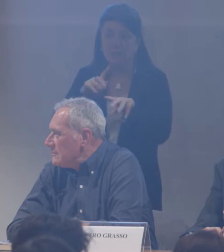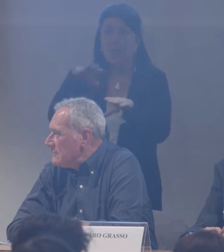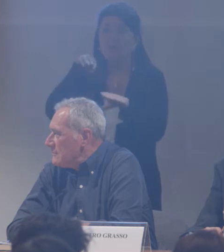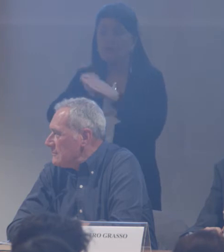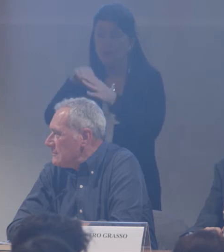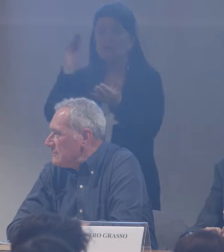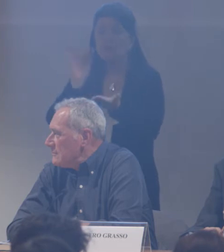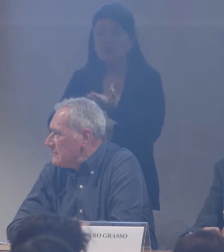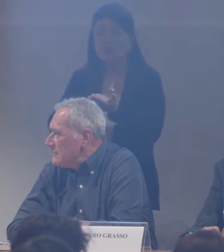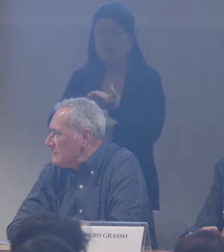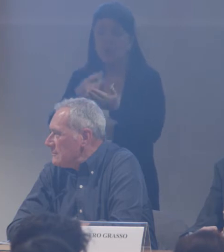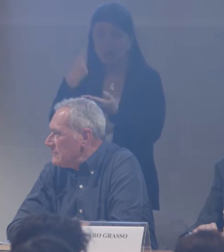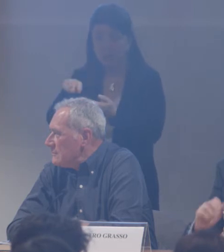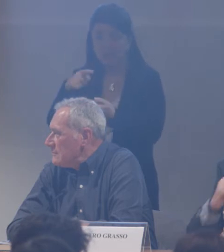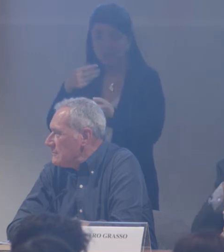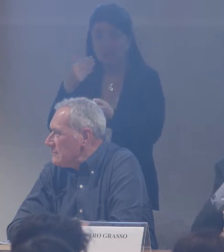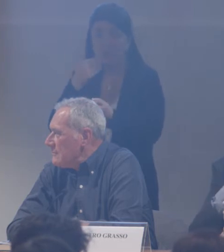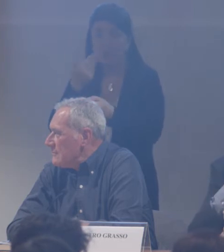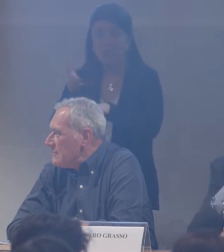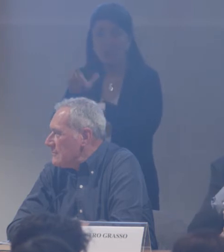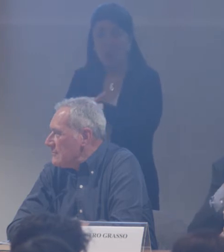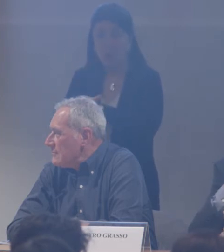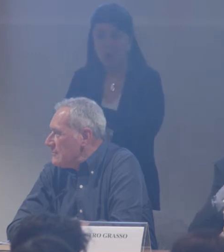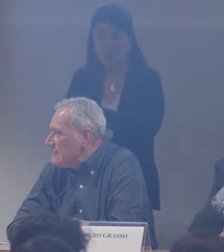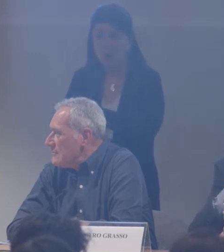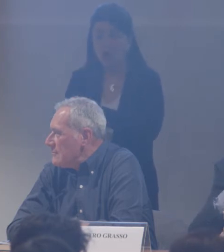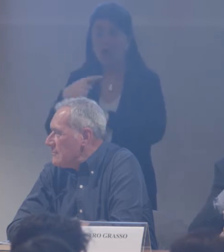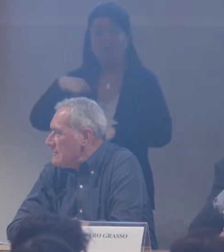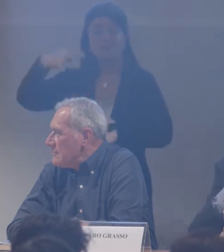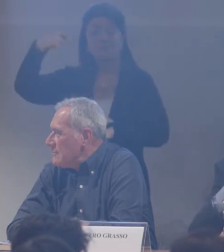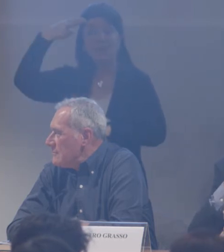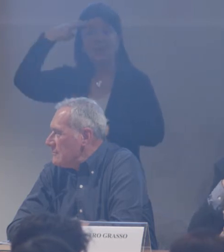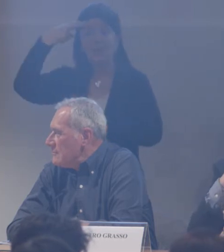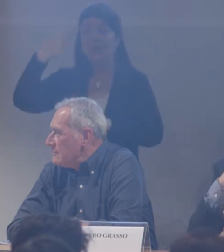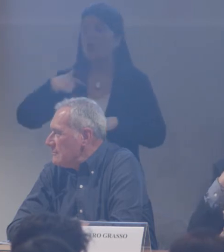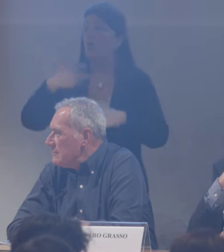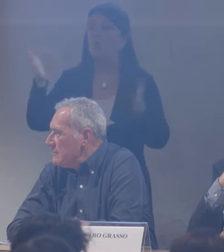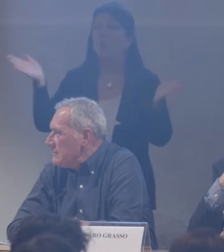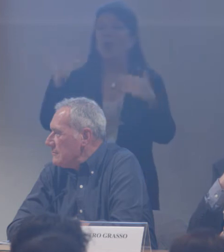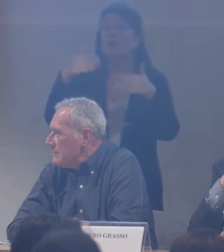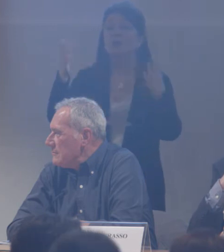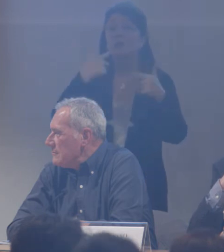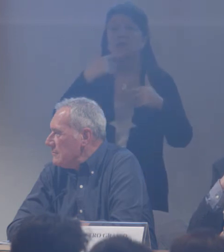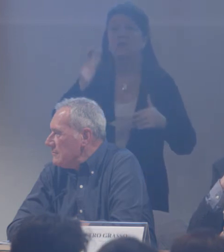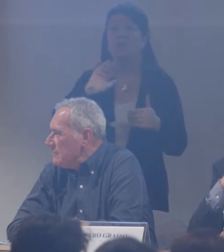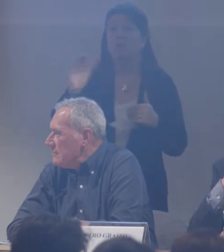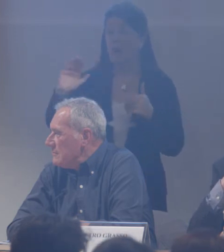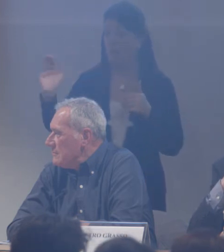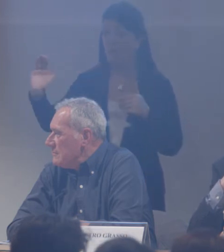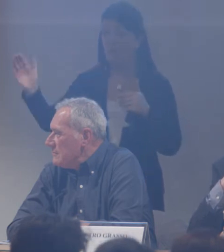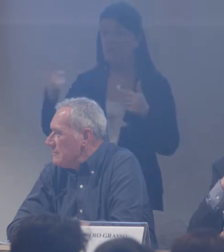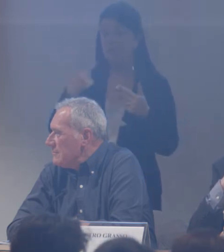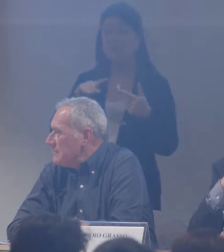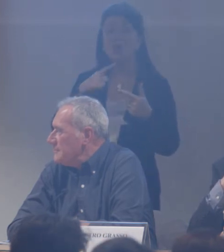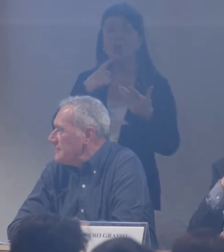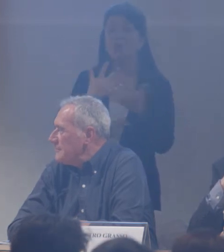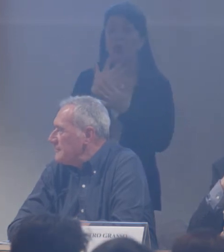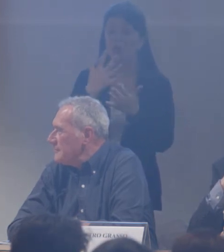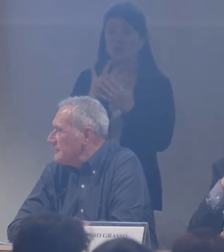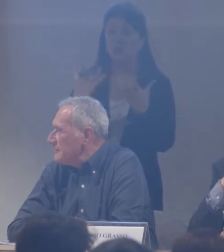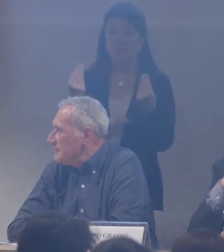poi si scoprì. E io mi ricordo che questa cosa che qualunque bambino avrebbe, come dire, era una notizia tremenda, e io